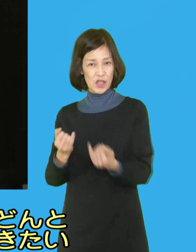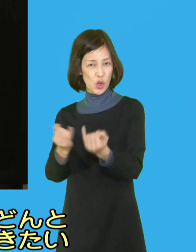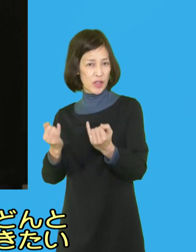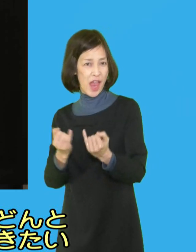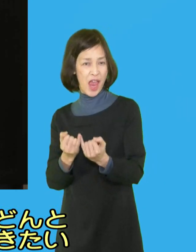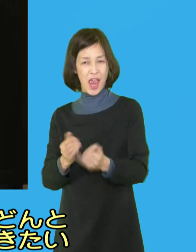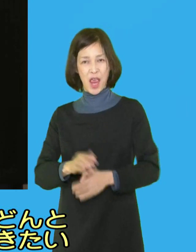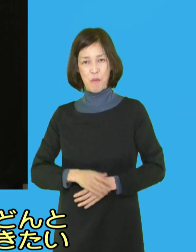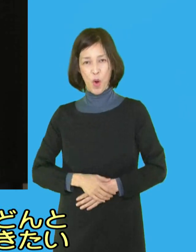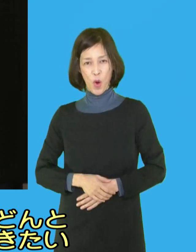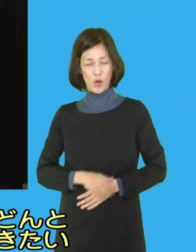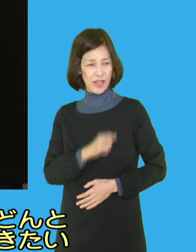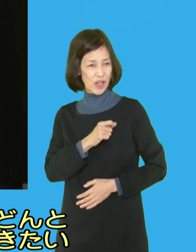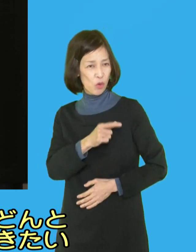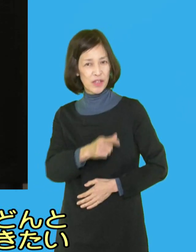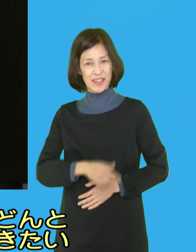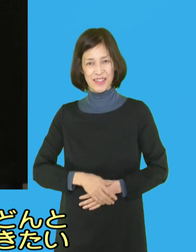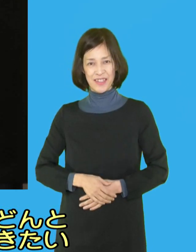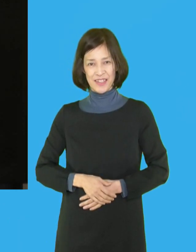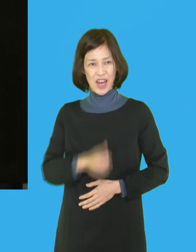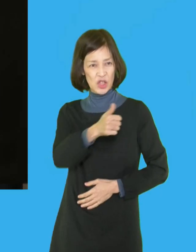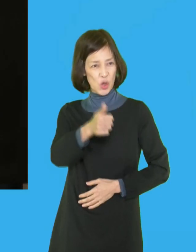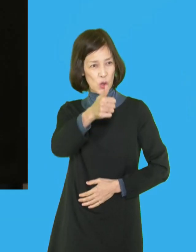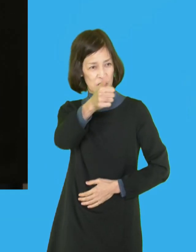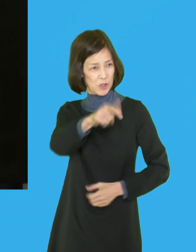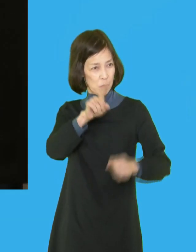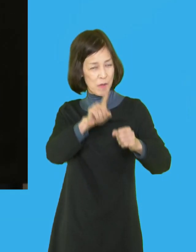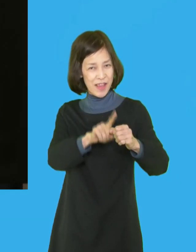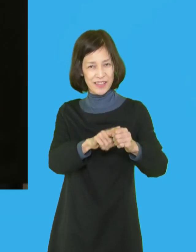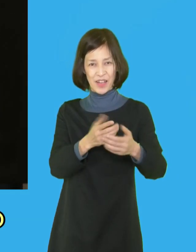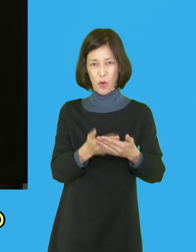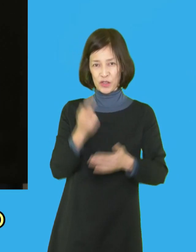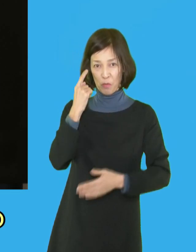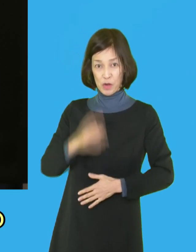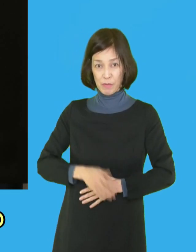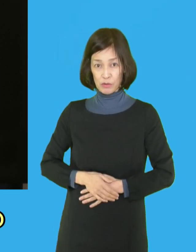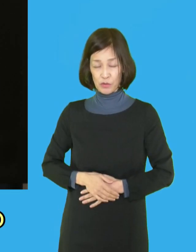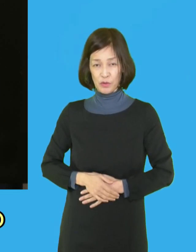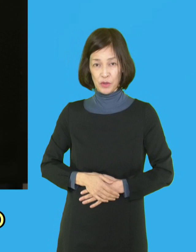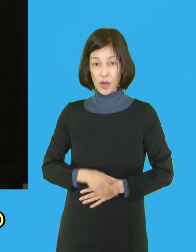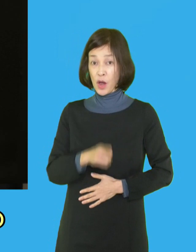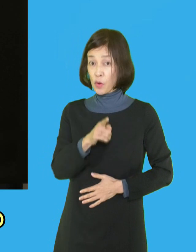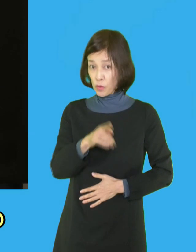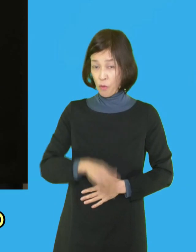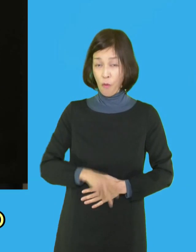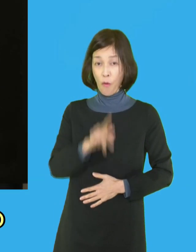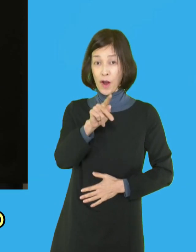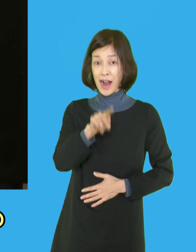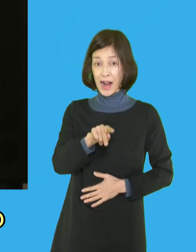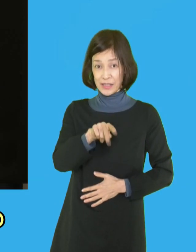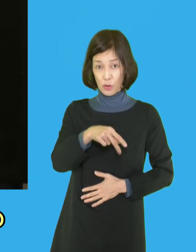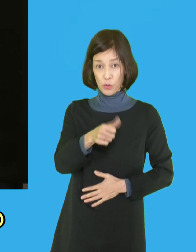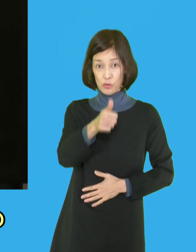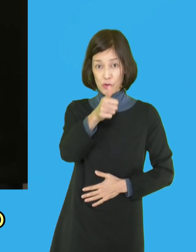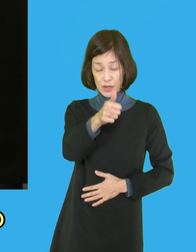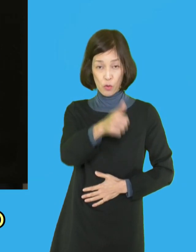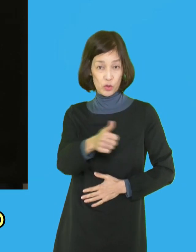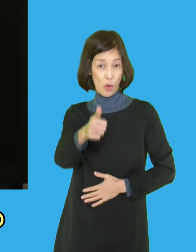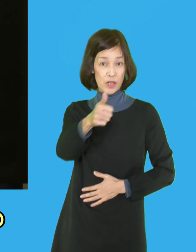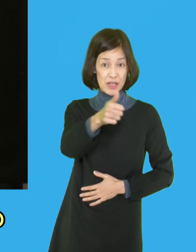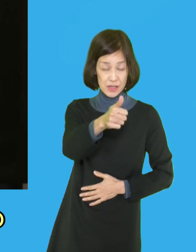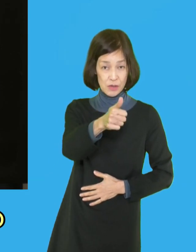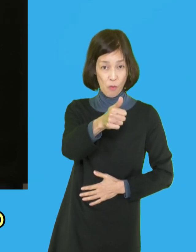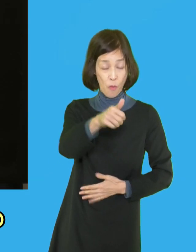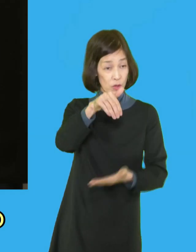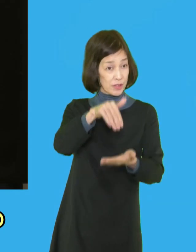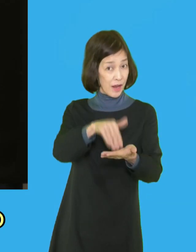と昇進を目指していただきたいなというふうに思っています。この係長級への承認の最